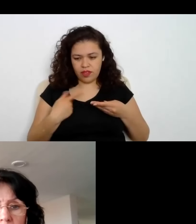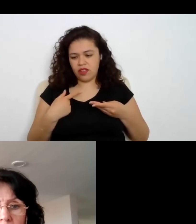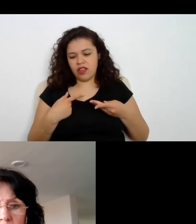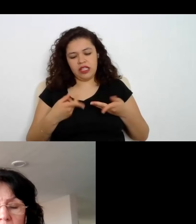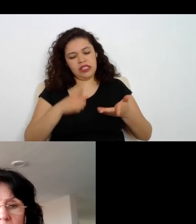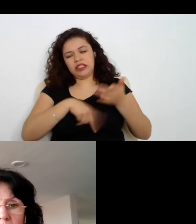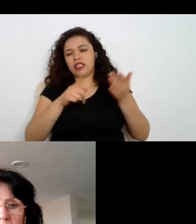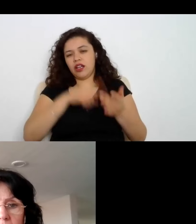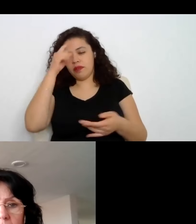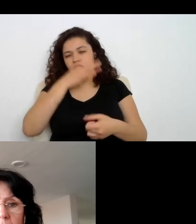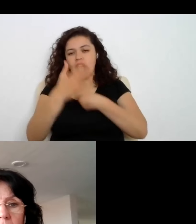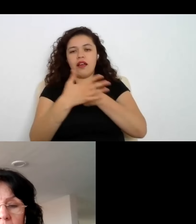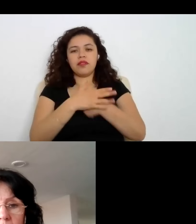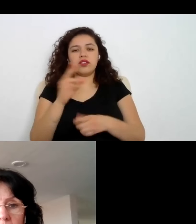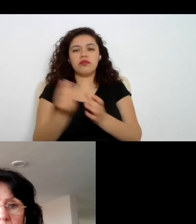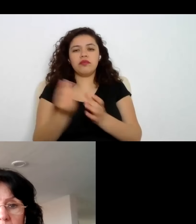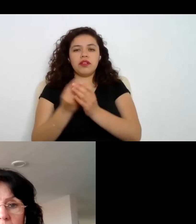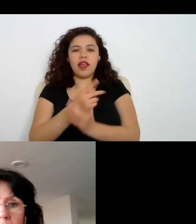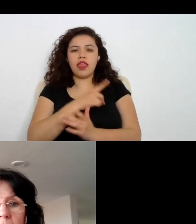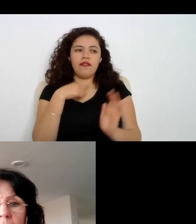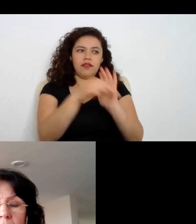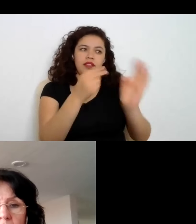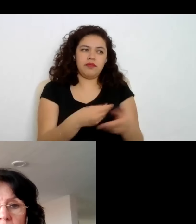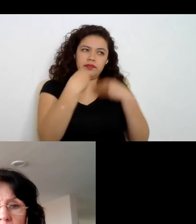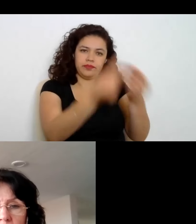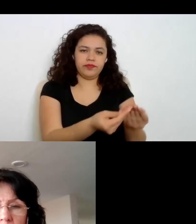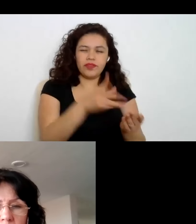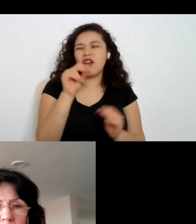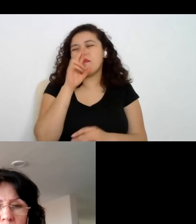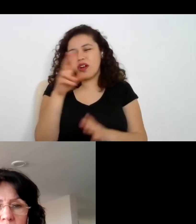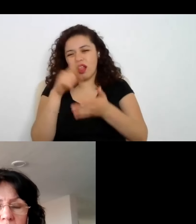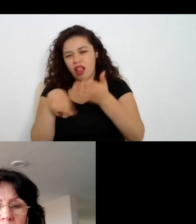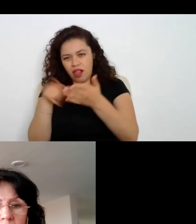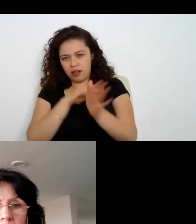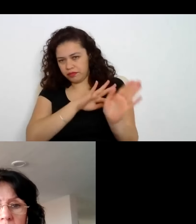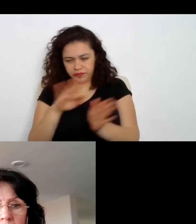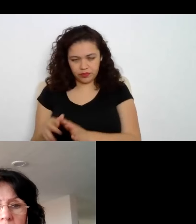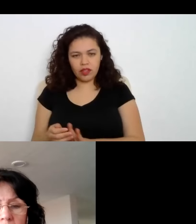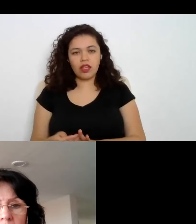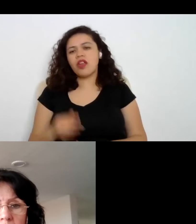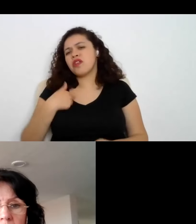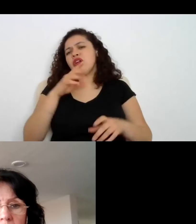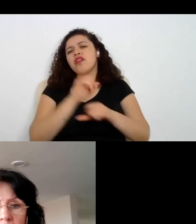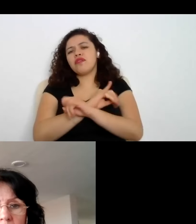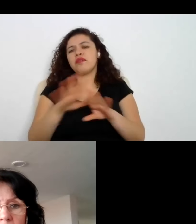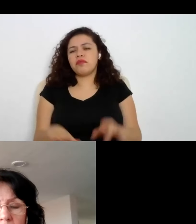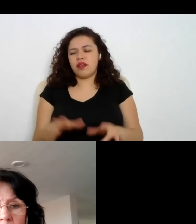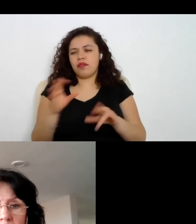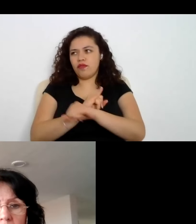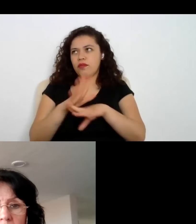de privacidad y que me lo firmara de manera autógrafa. Entonces, si yo no pongo datos patrimoniales en mi